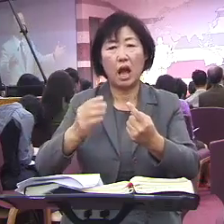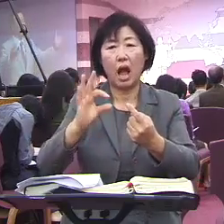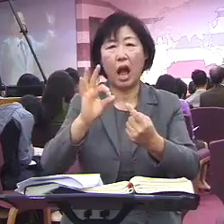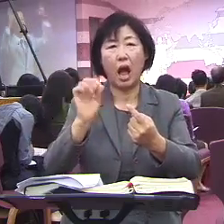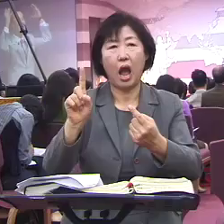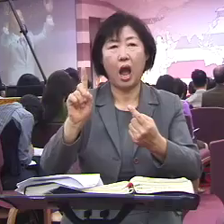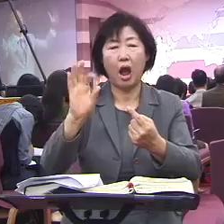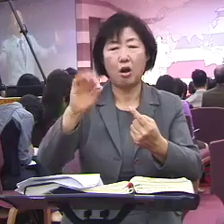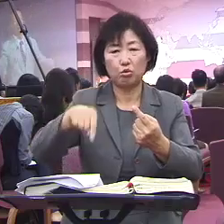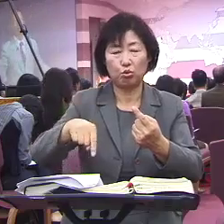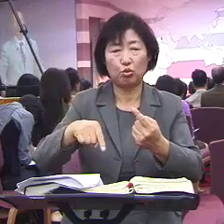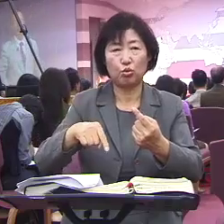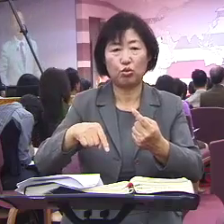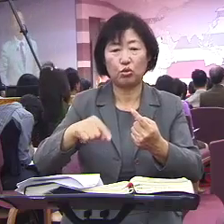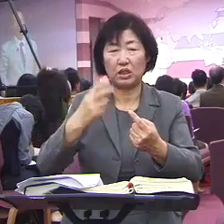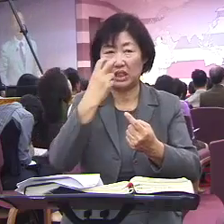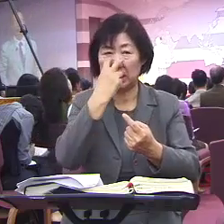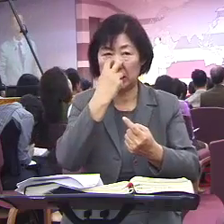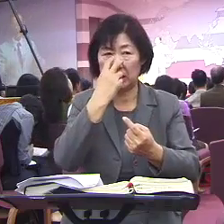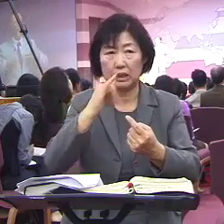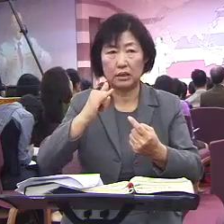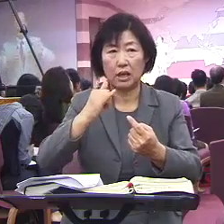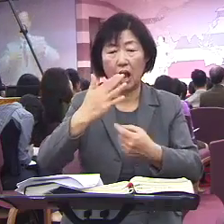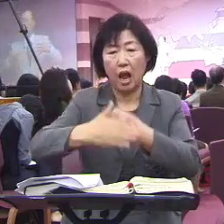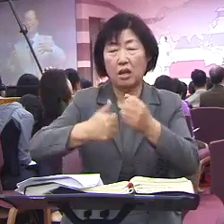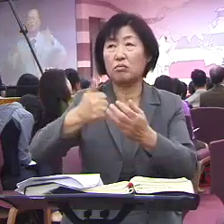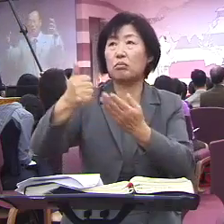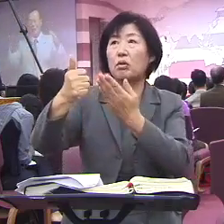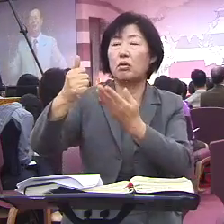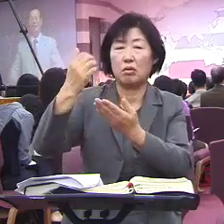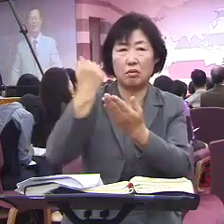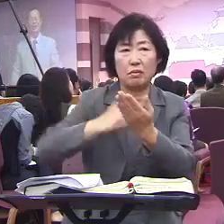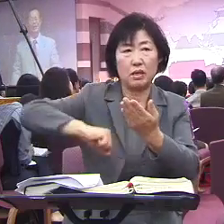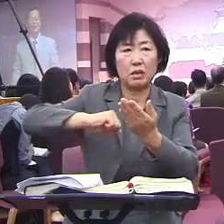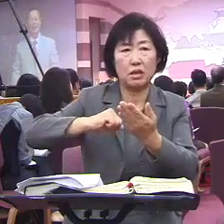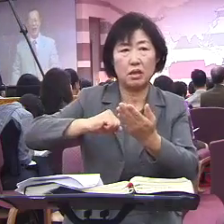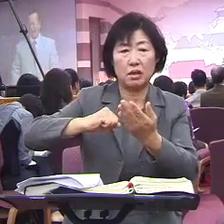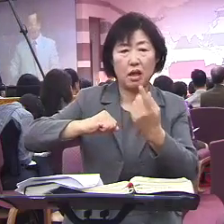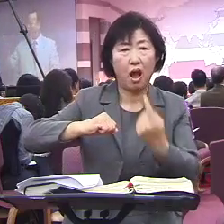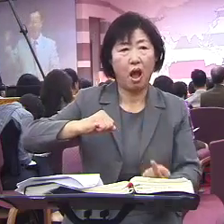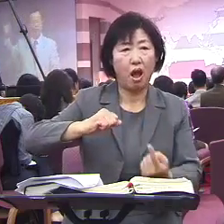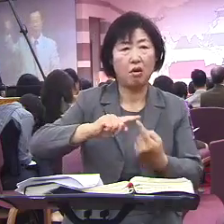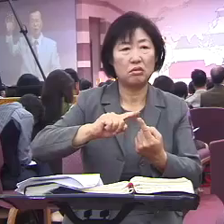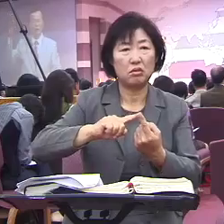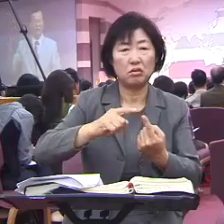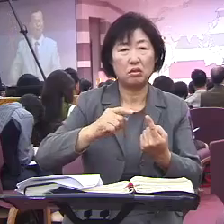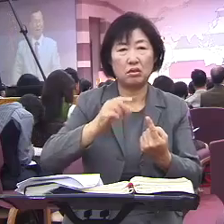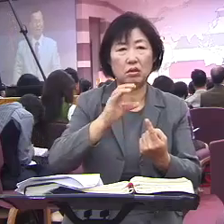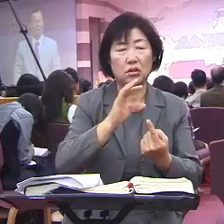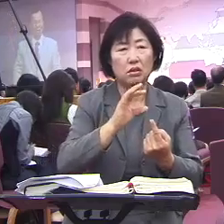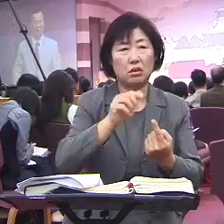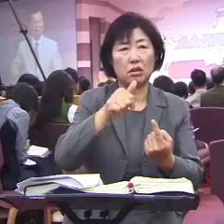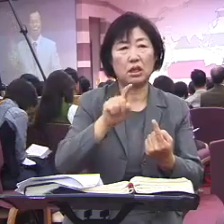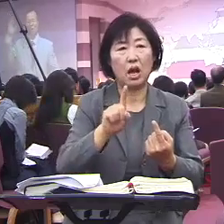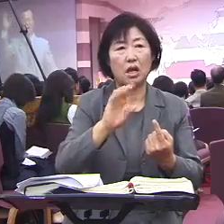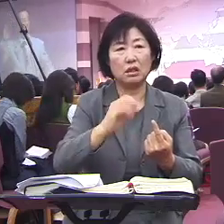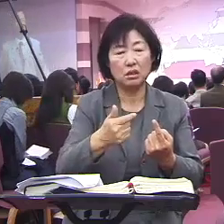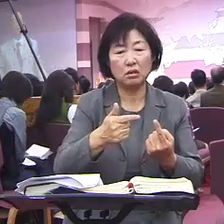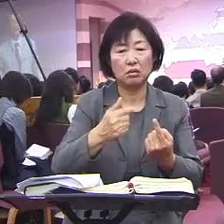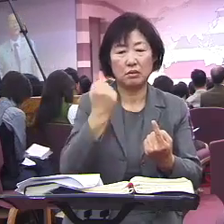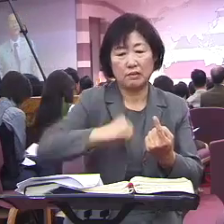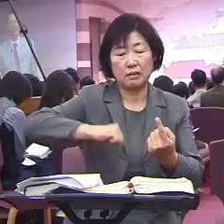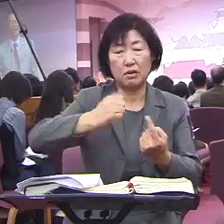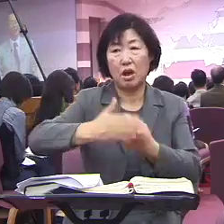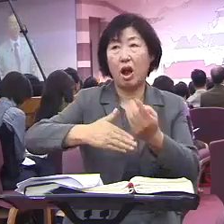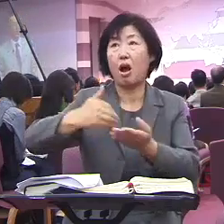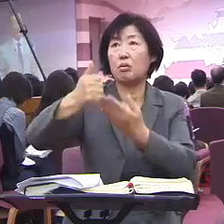자입니까? 하고 하나님께 반항을 합니다. 내가 내 아우를 지키는 자인가? Am I my brother's keeper 하면서 하나님께 도리어 반항을